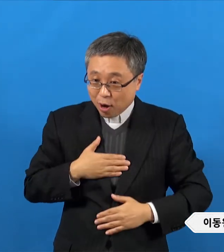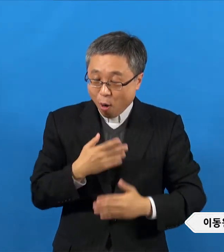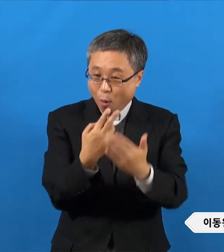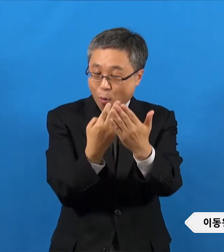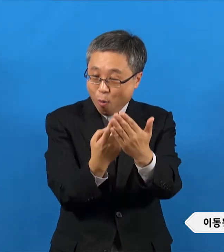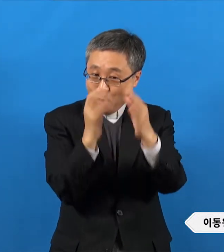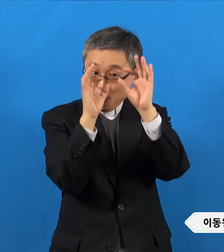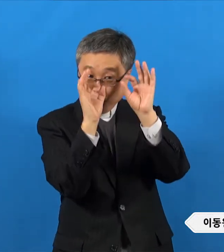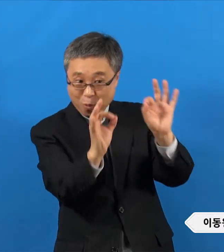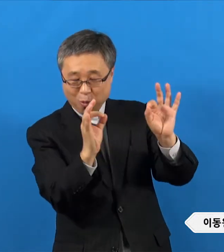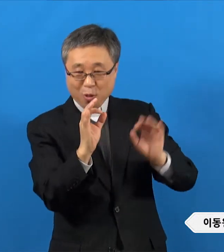아주 흥미로웠어요.